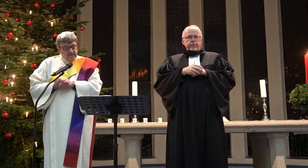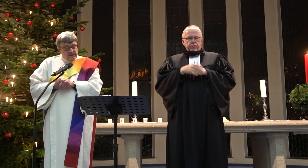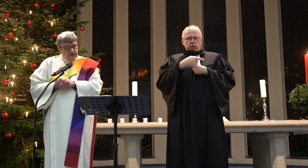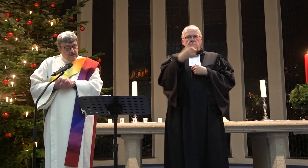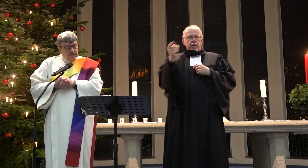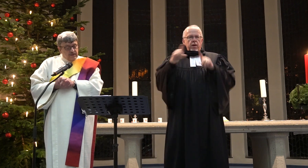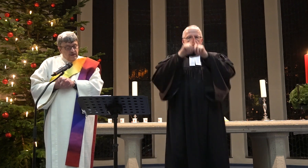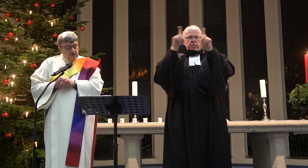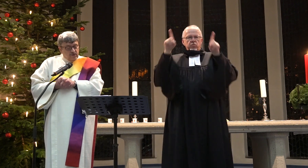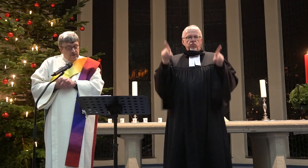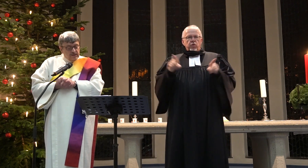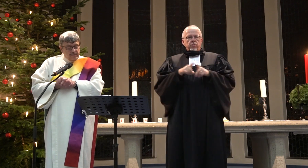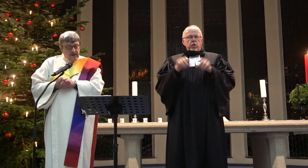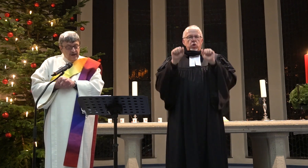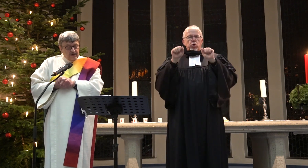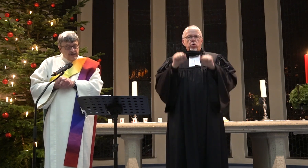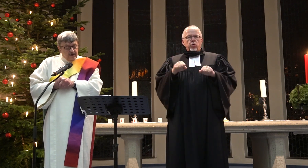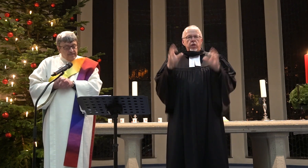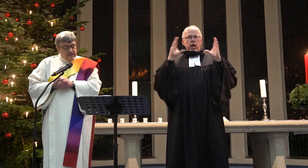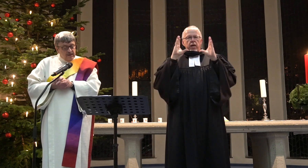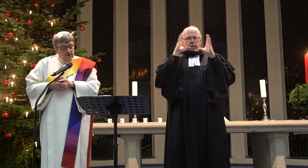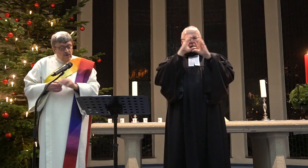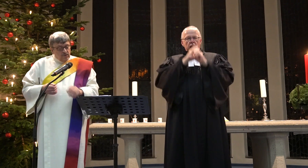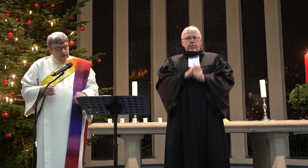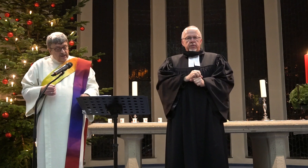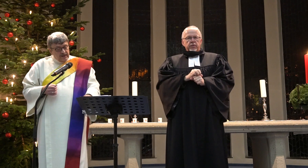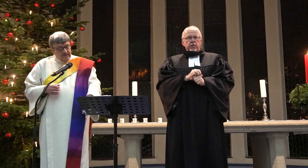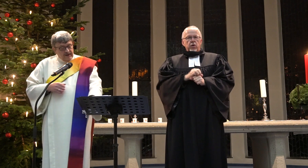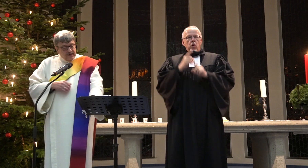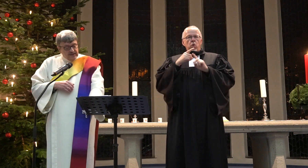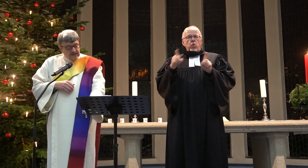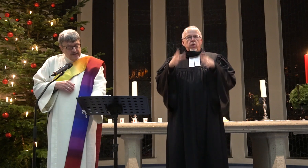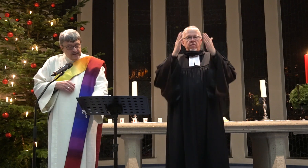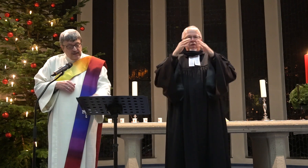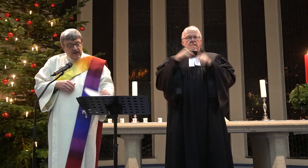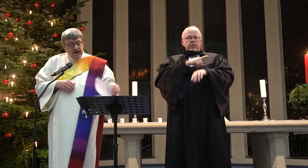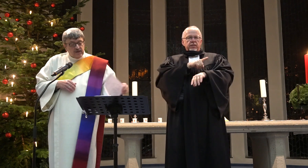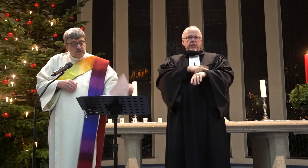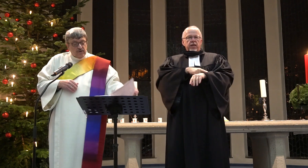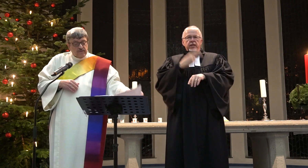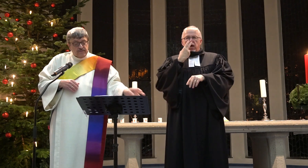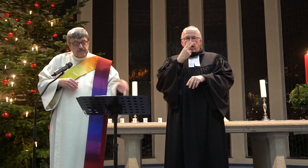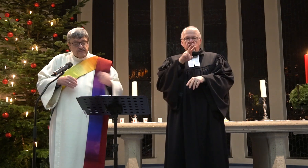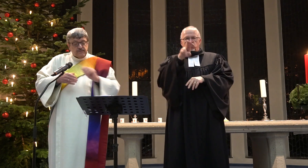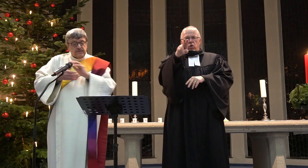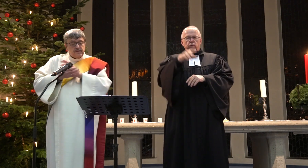an den Bildschirmen könnt am Heiligabend oder in der Weihnachtszeit